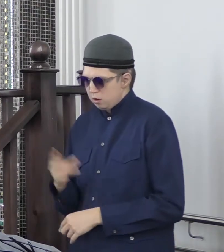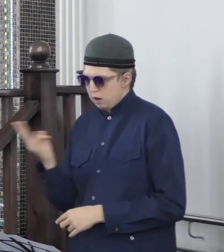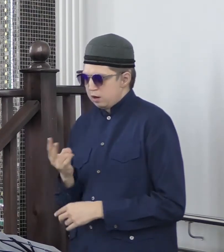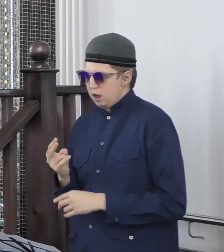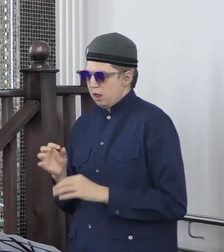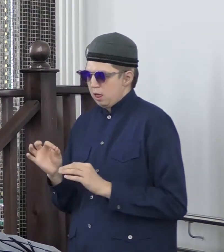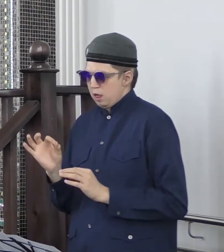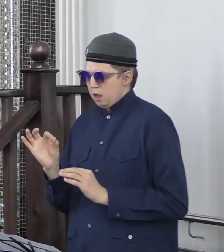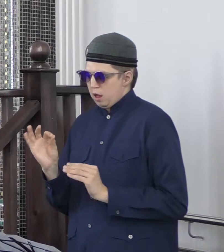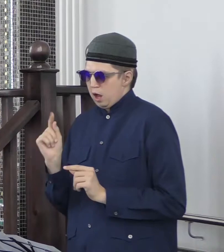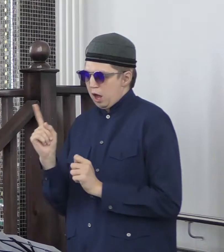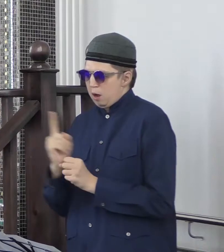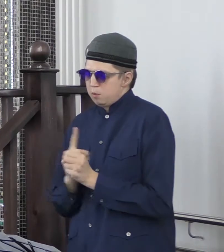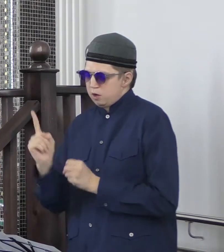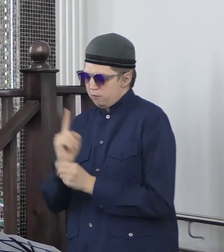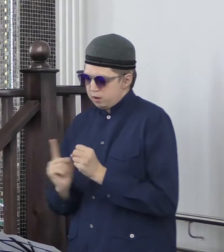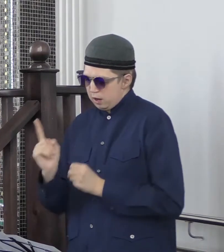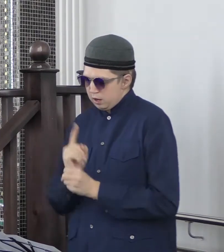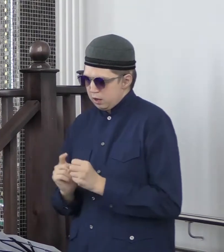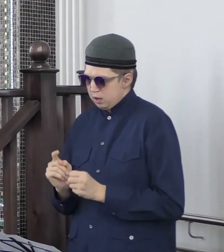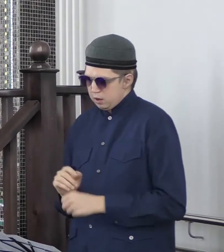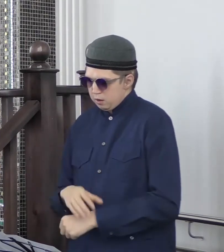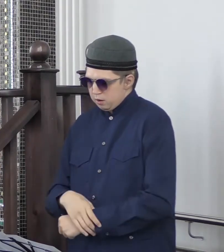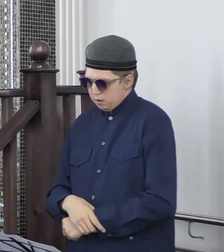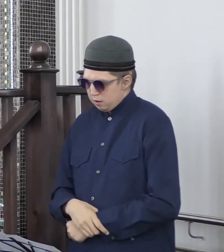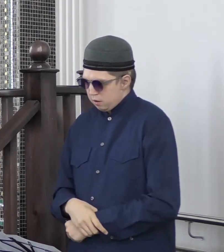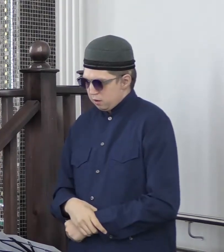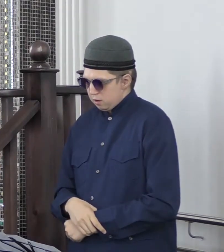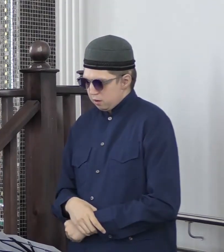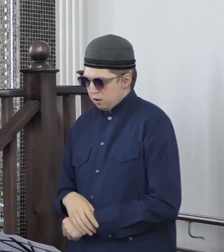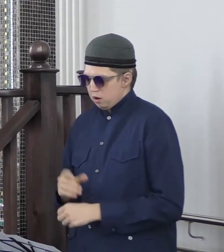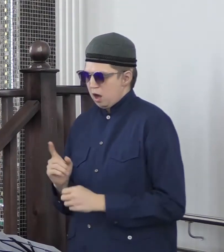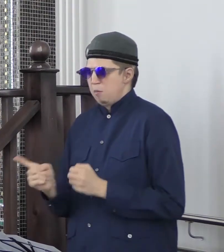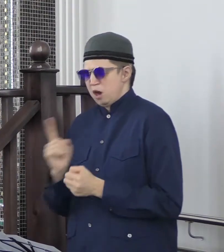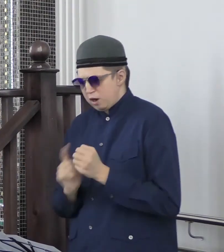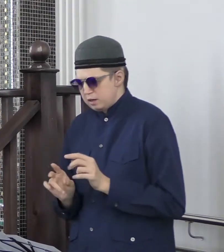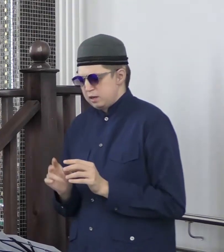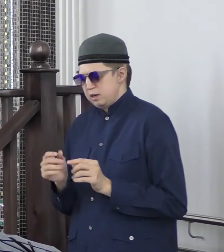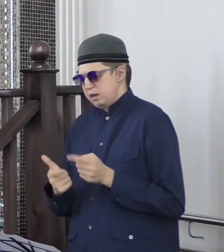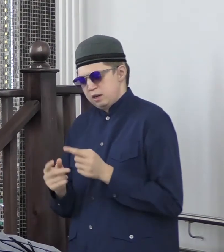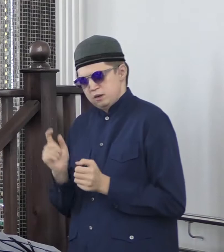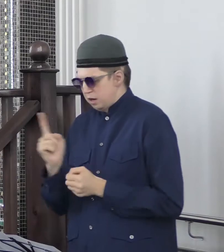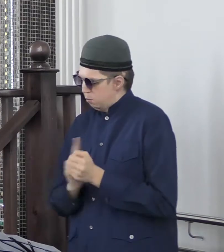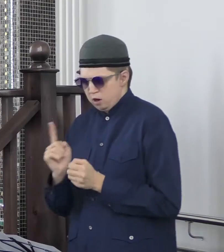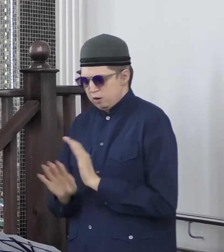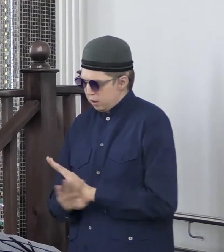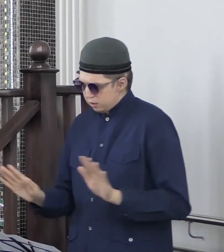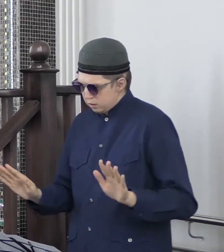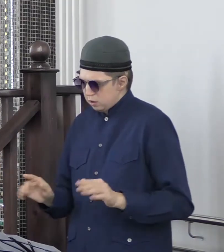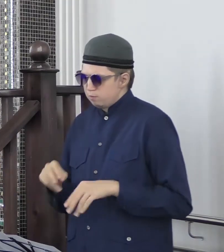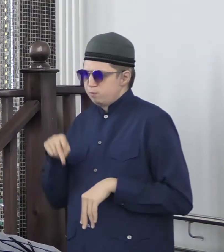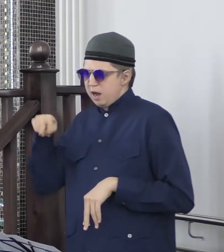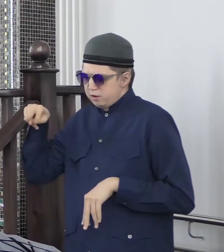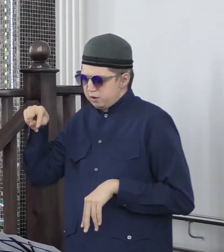обновлять. Некоторые спорят, что время, что иман обновляется, не обновляется. Иман надо обновлять в